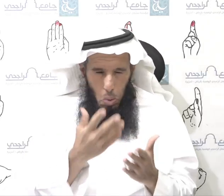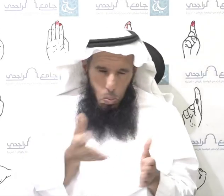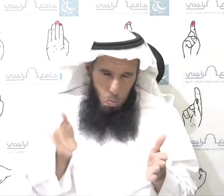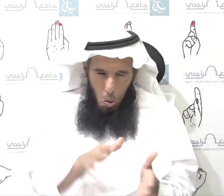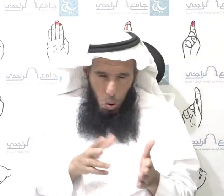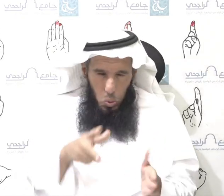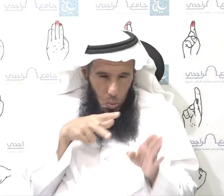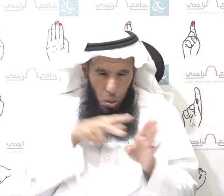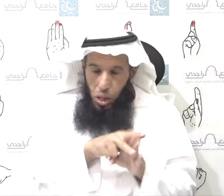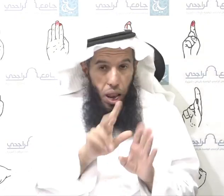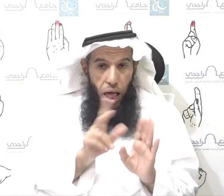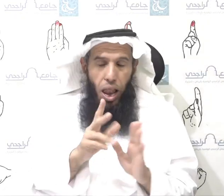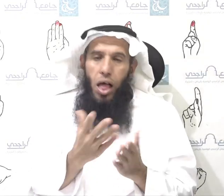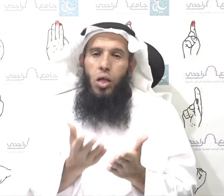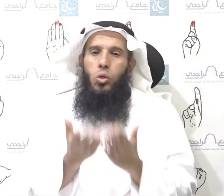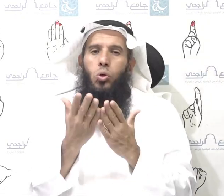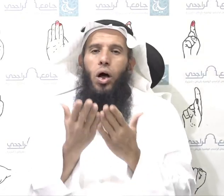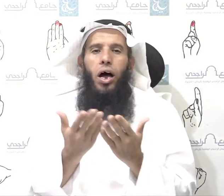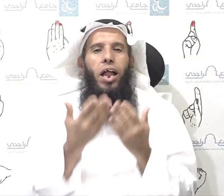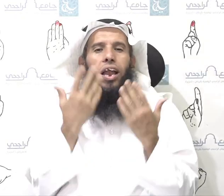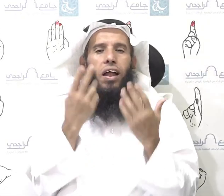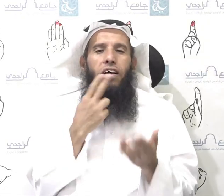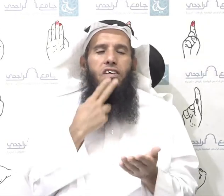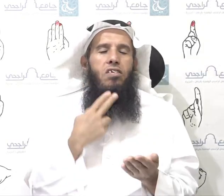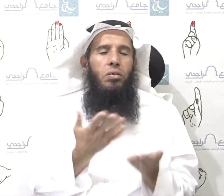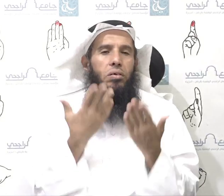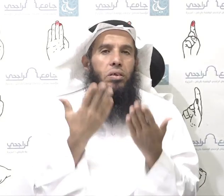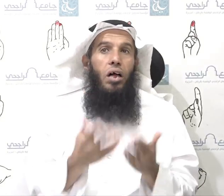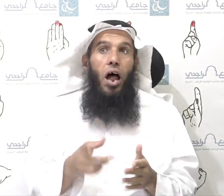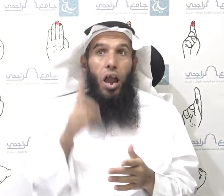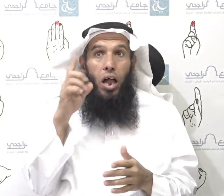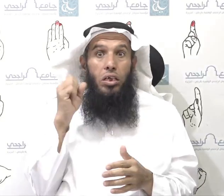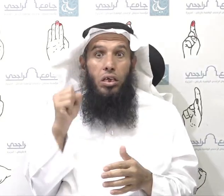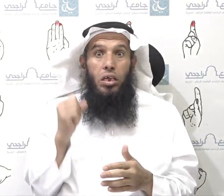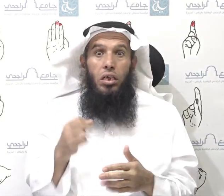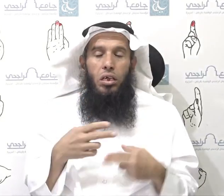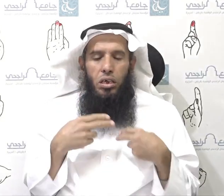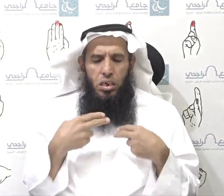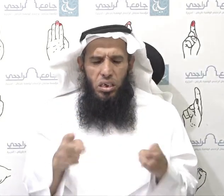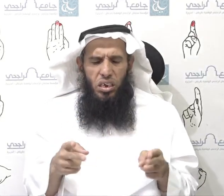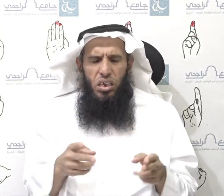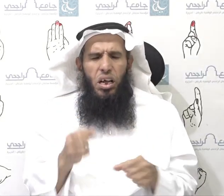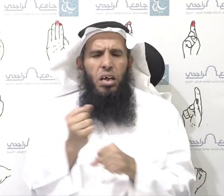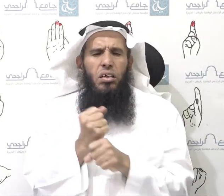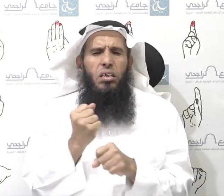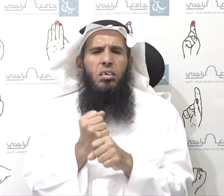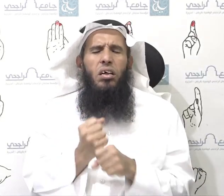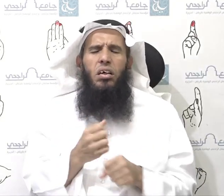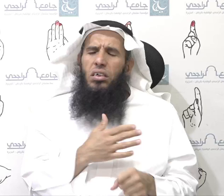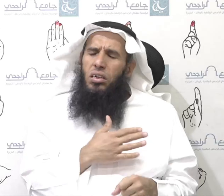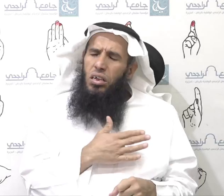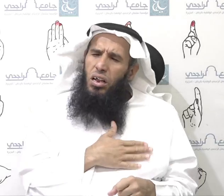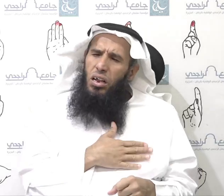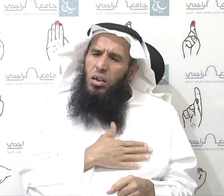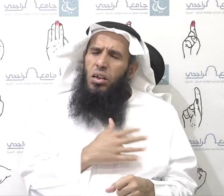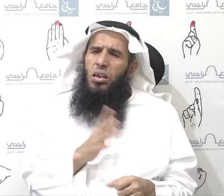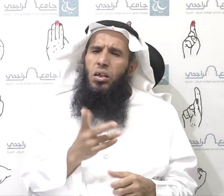معهم، فإن الله جل وعلا يرضى عنكم بصنيعكم هذا. وقضى ربك